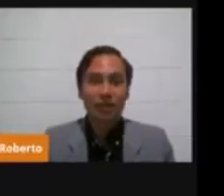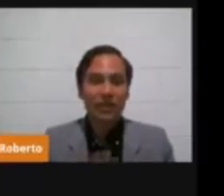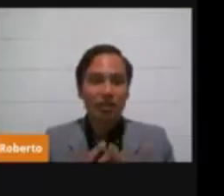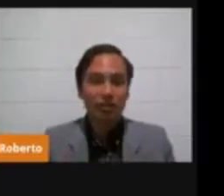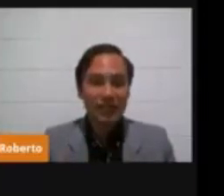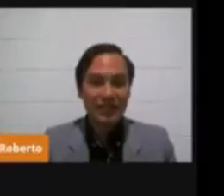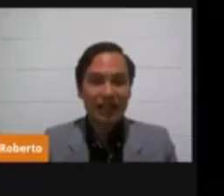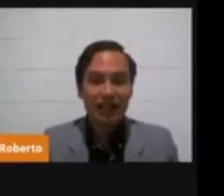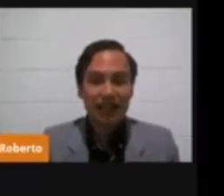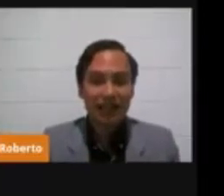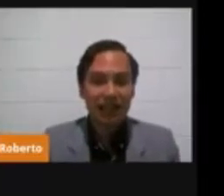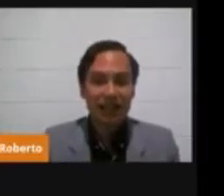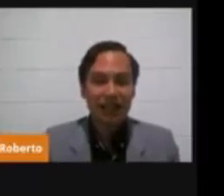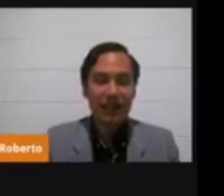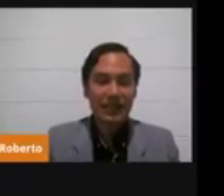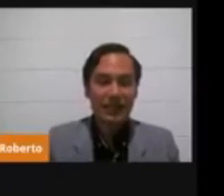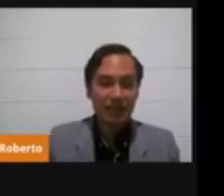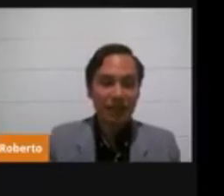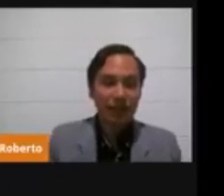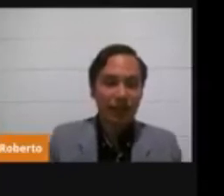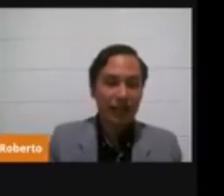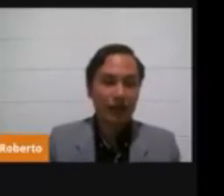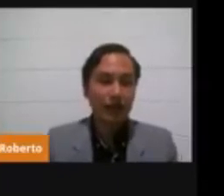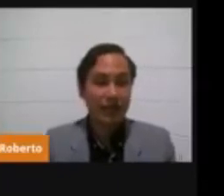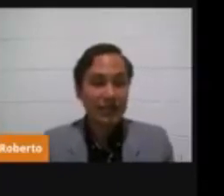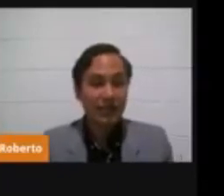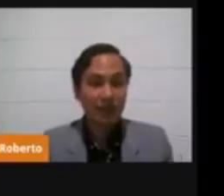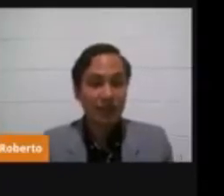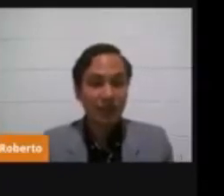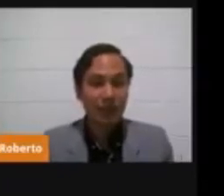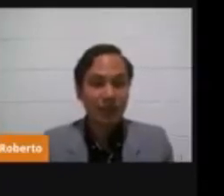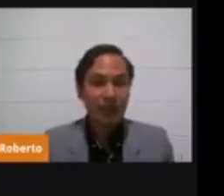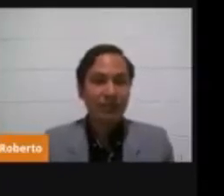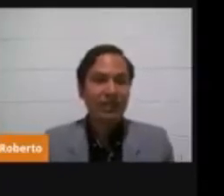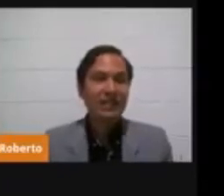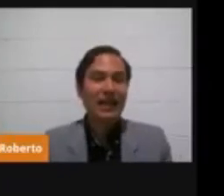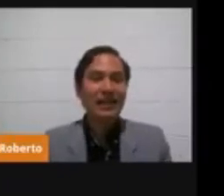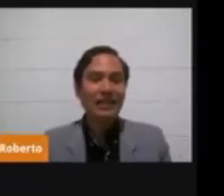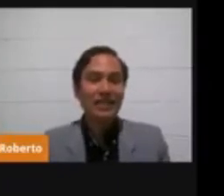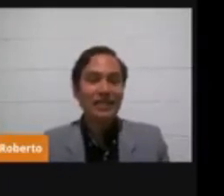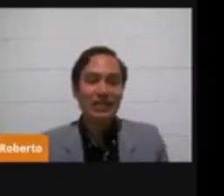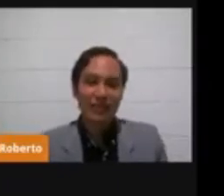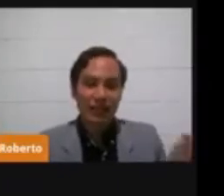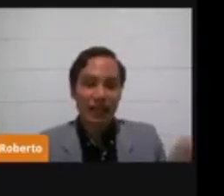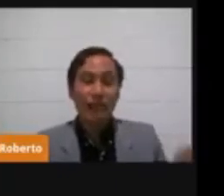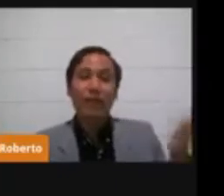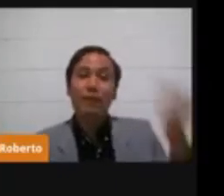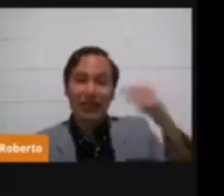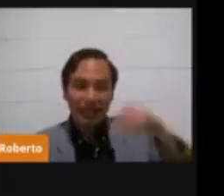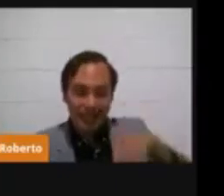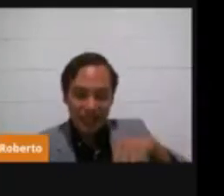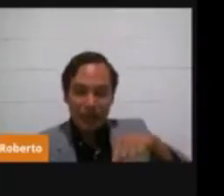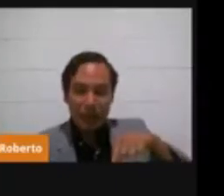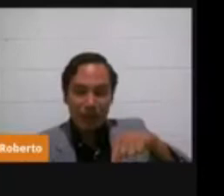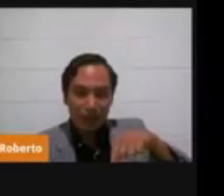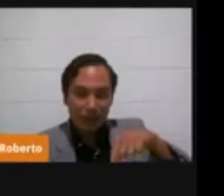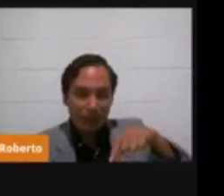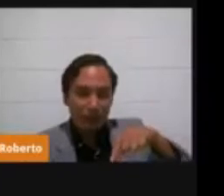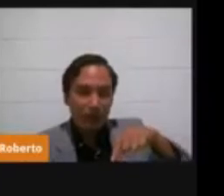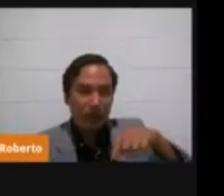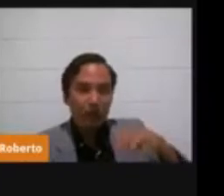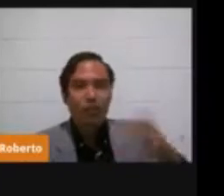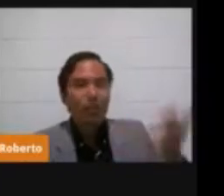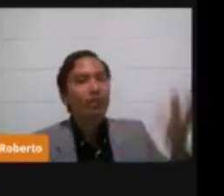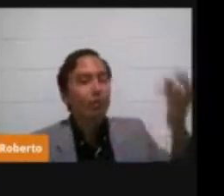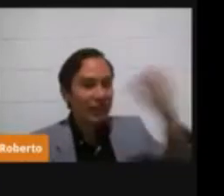la información no va a ser accesible para esta persona. Entonces, ahí a veces dejamos que participe,